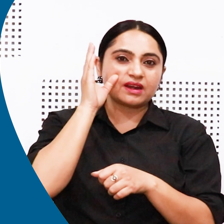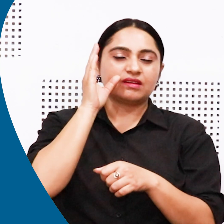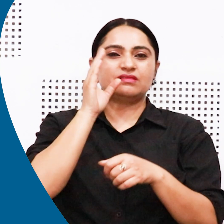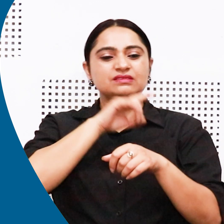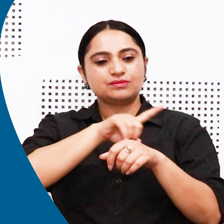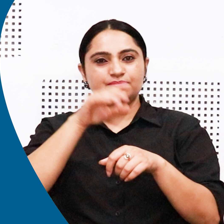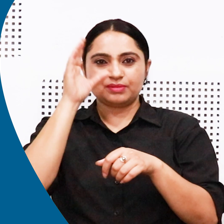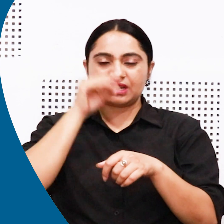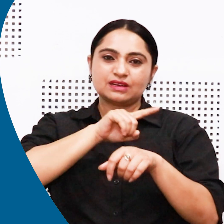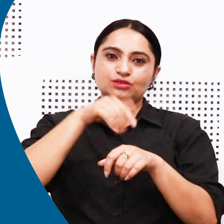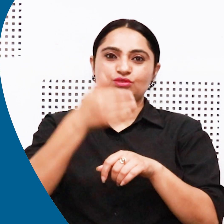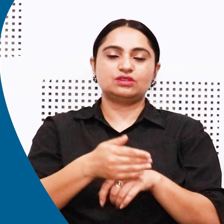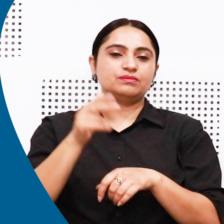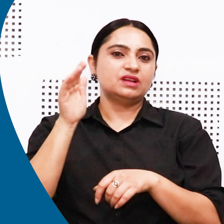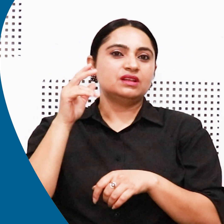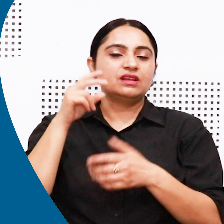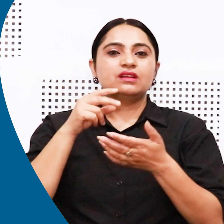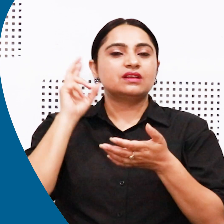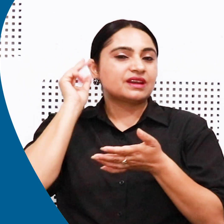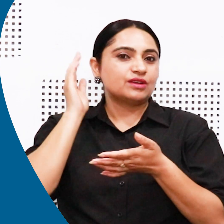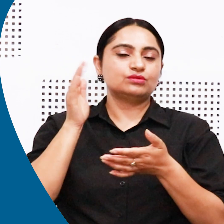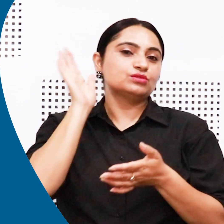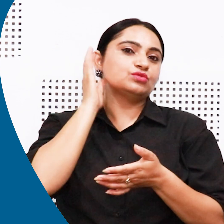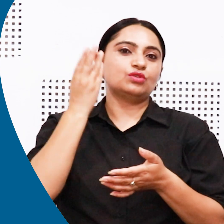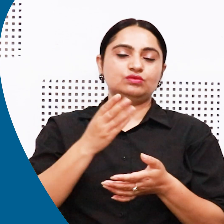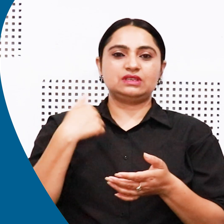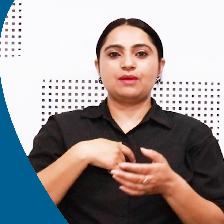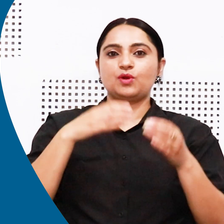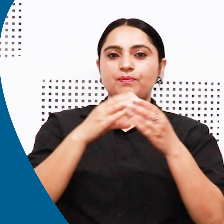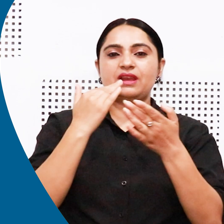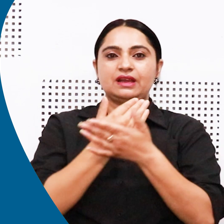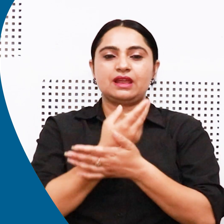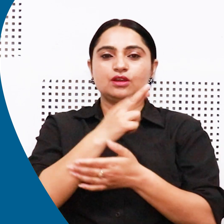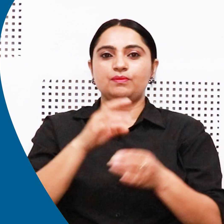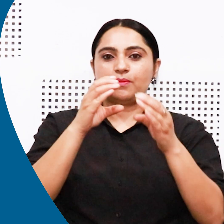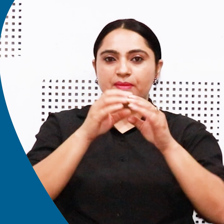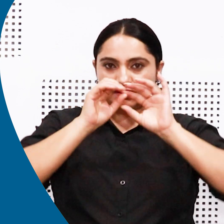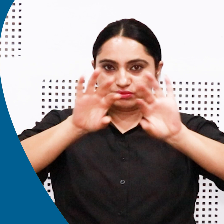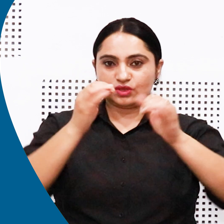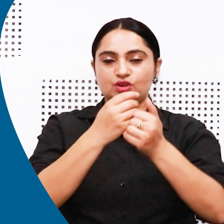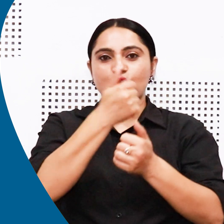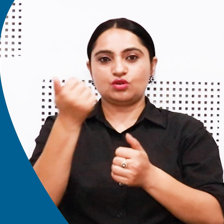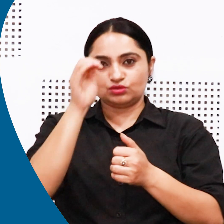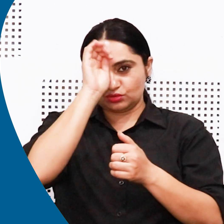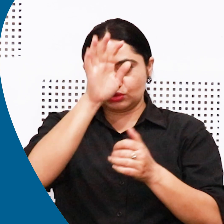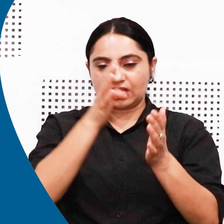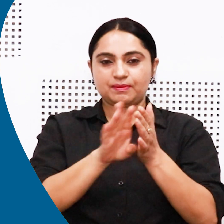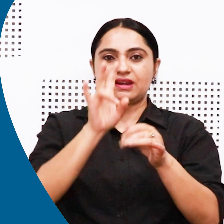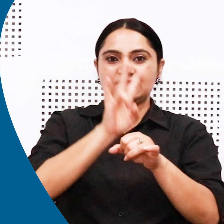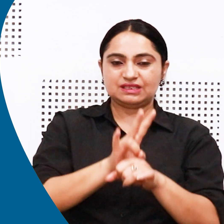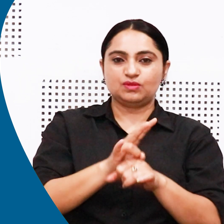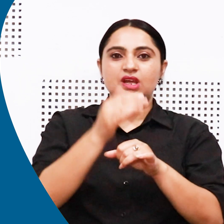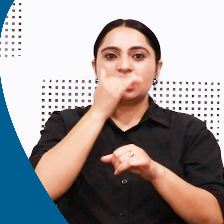अबेरसम्म पनि रेडियो सुन्नुहुन्छ। टिकापुर एफएमबाट प्रसारण हुने हाम्रो पालिका कार्यक्रम र पालिकाले प्रसारण गर्ने अरू सूचनाबाट सिपमूलक